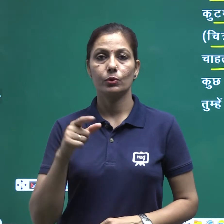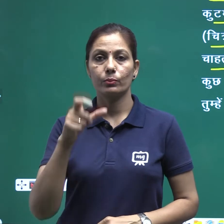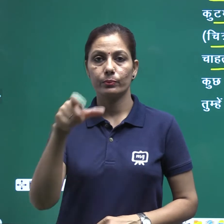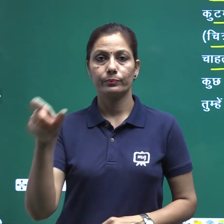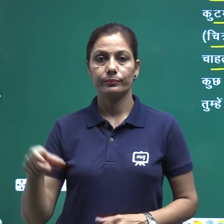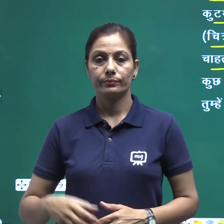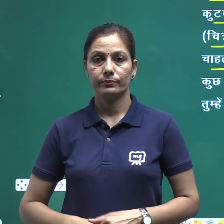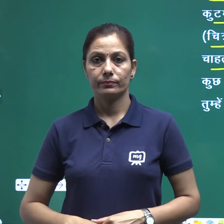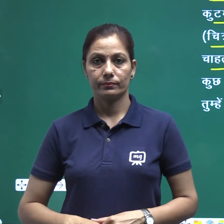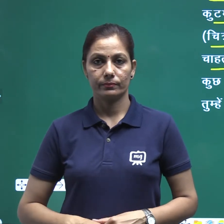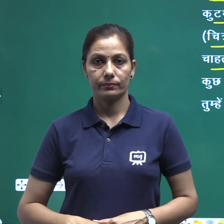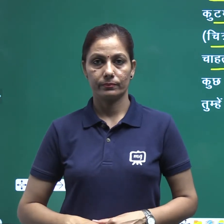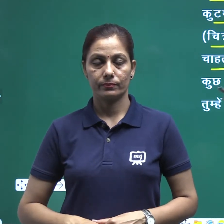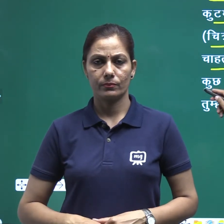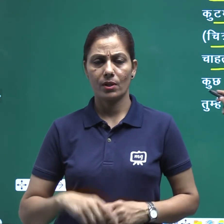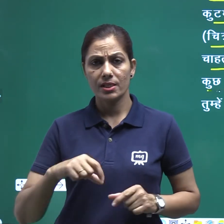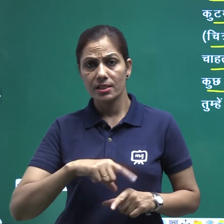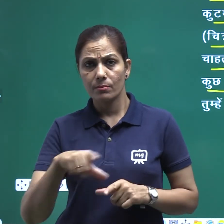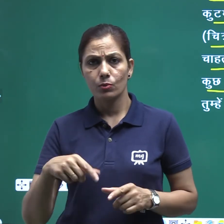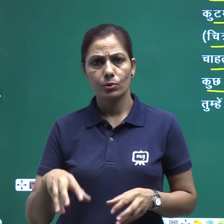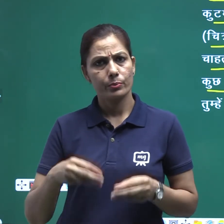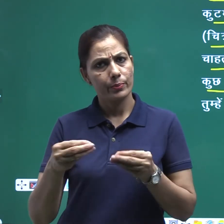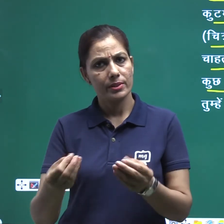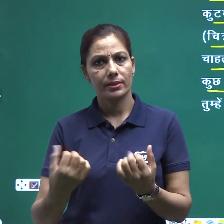तुम्हें सब कुछ मिल सकता है,